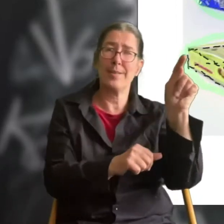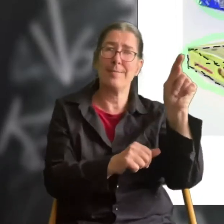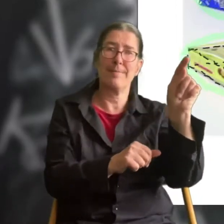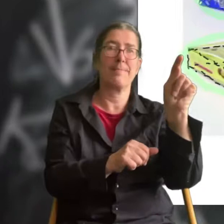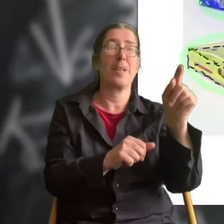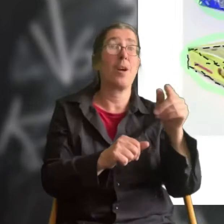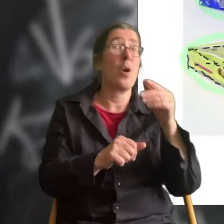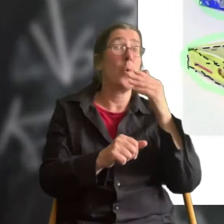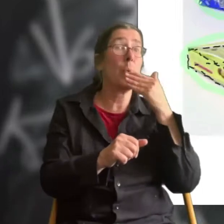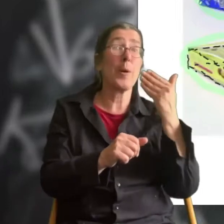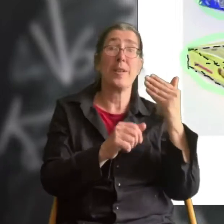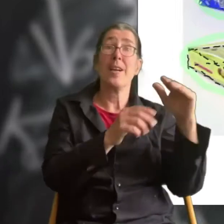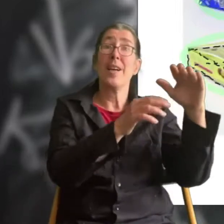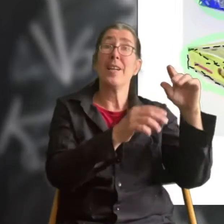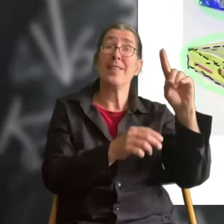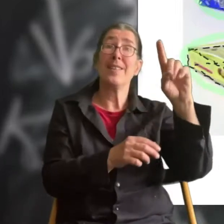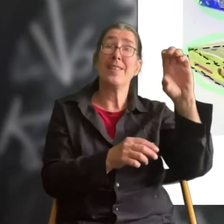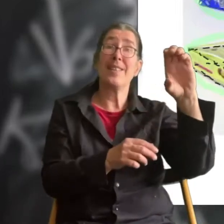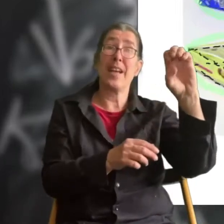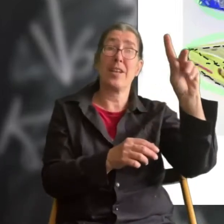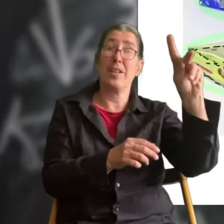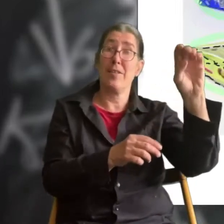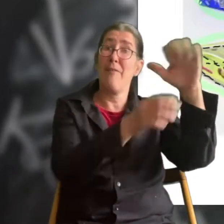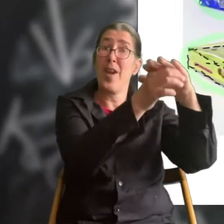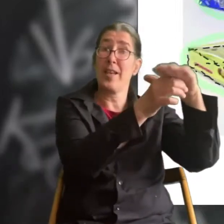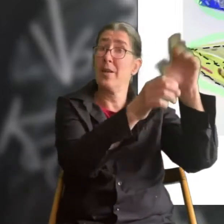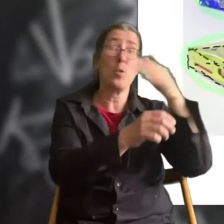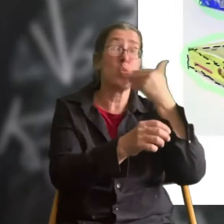eine Figur, die keine Deckfläche hat.